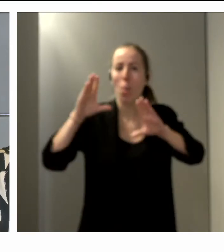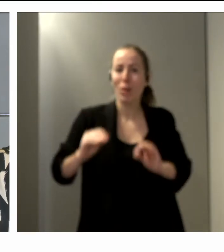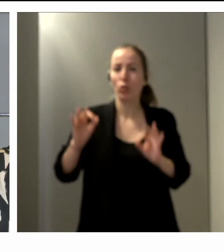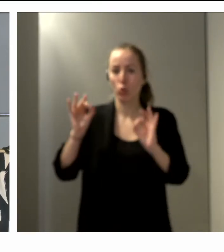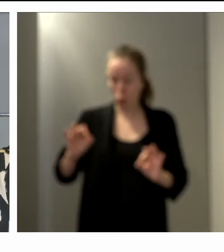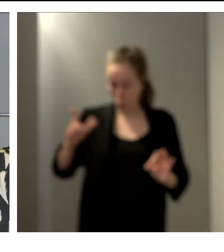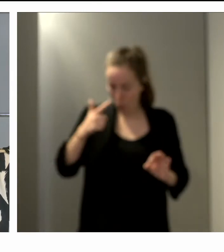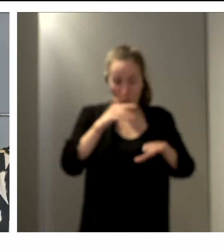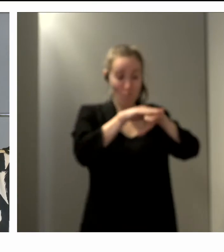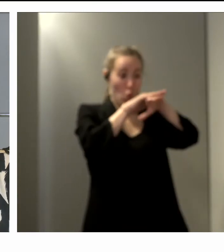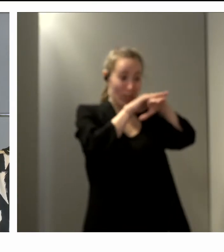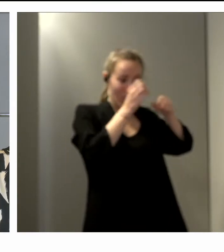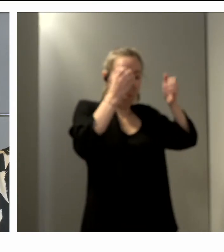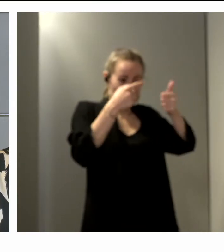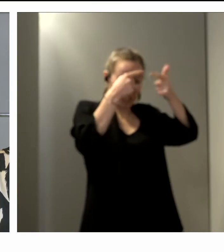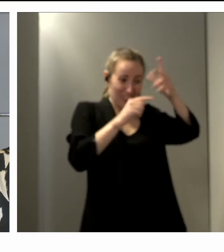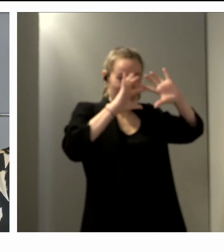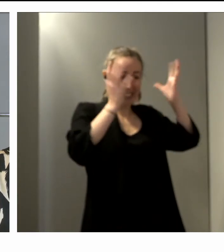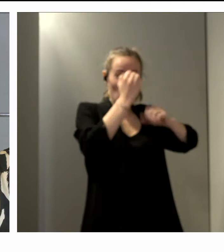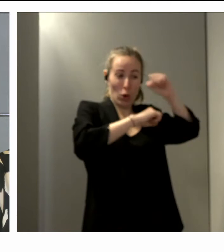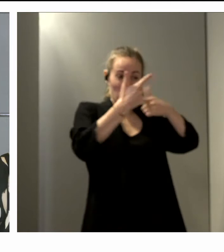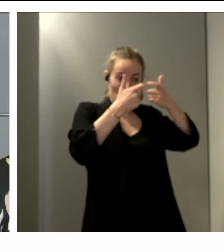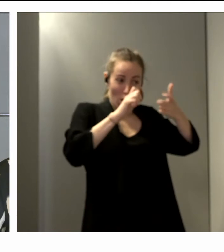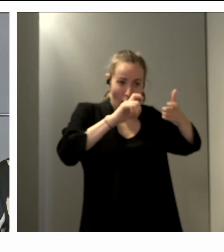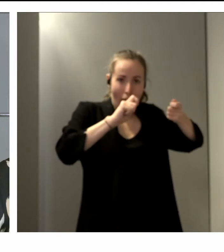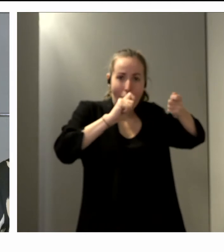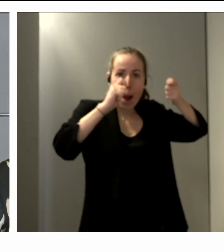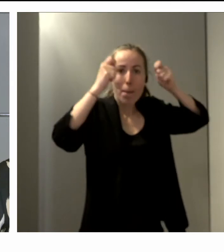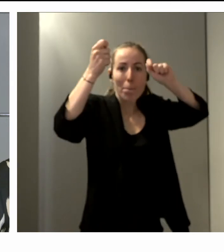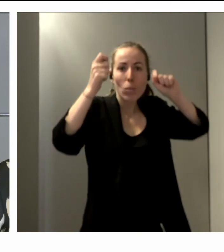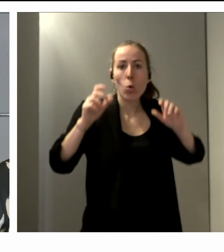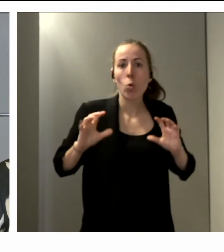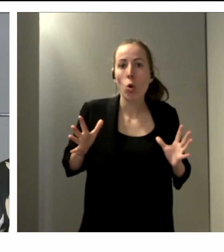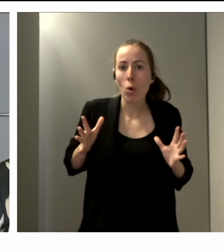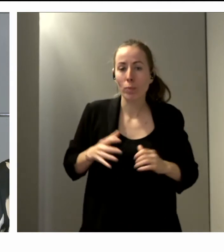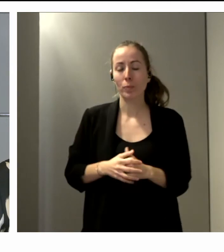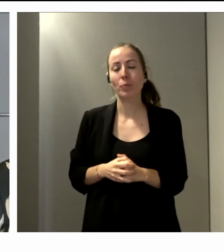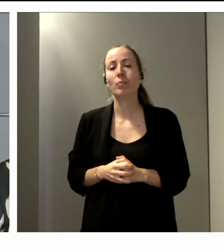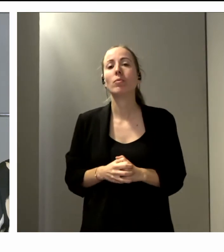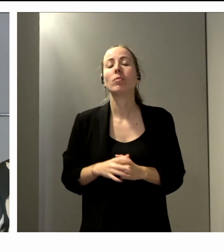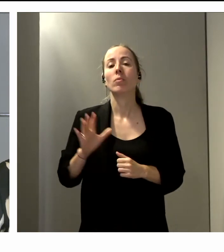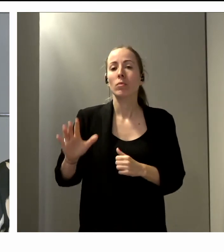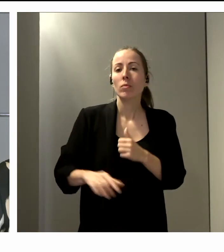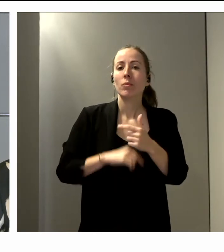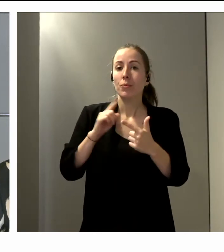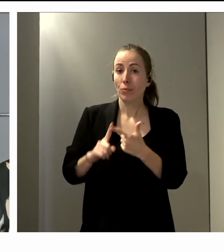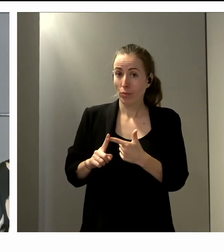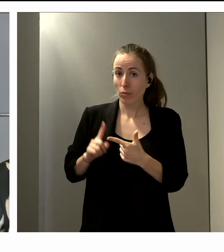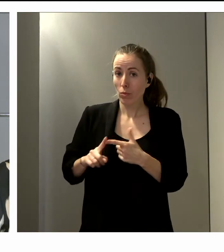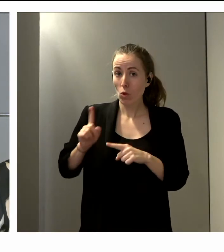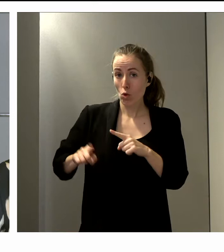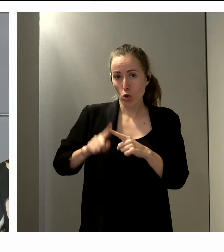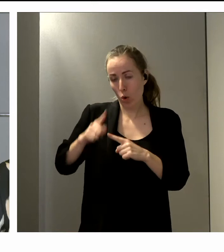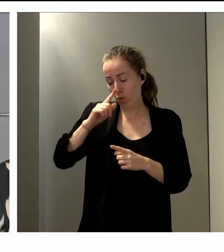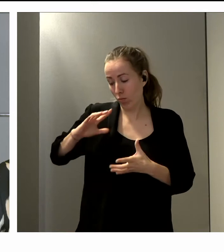évoluer ces politiques-là. Et puis, moi, il y a un autre élément sur lequel je trouve qu'on n'a pas assez